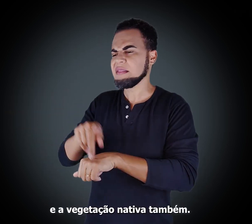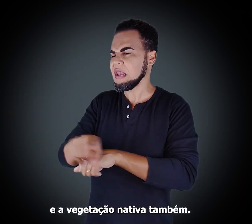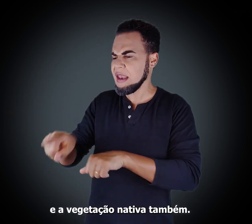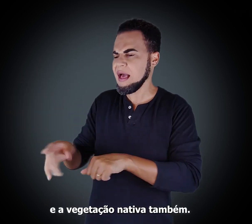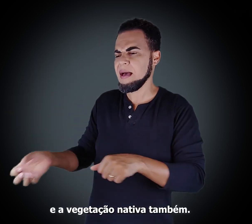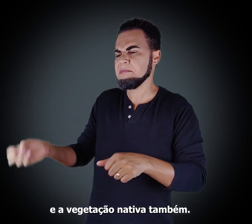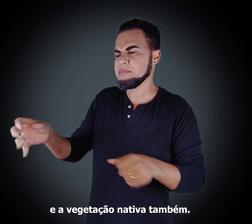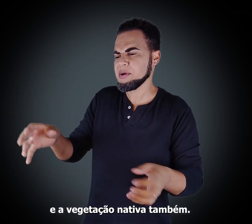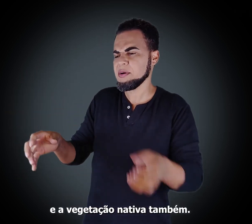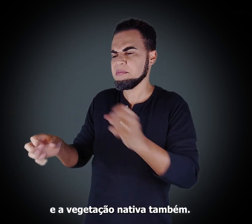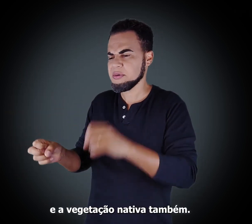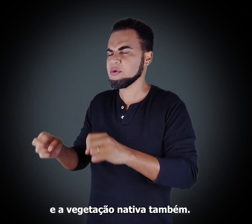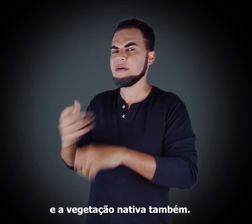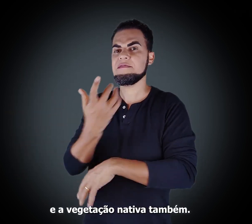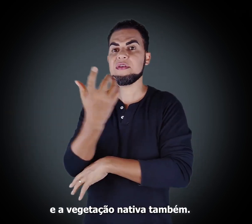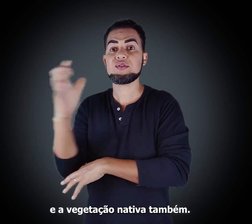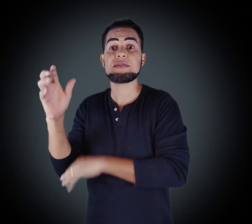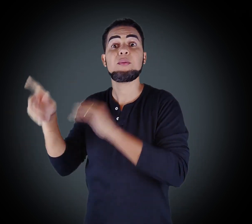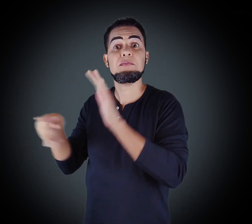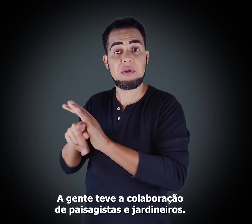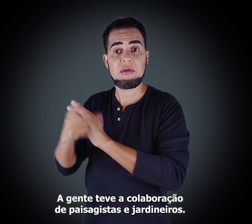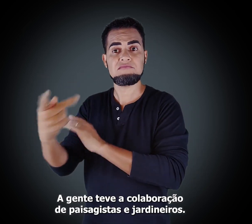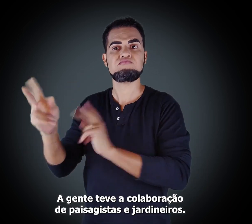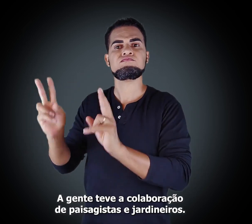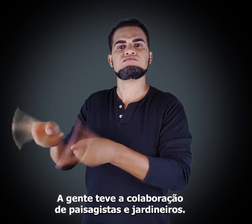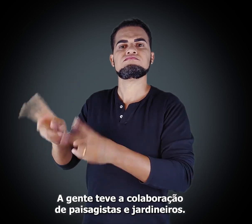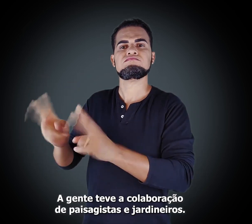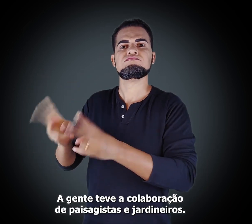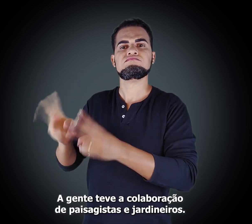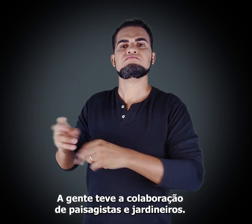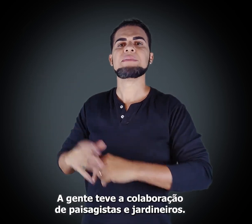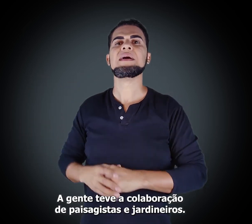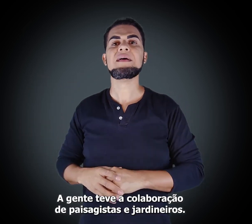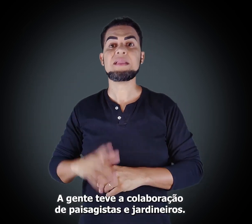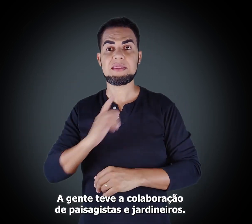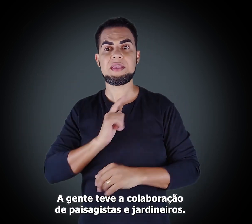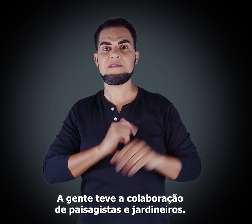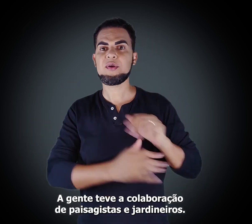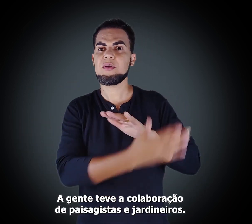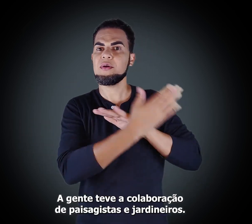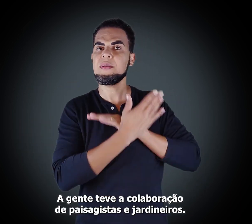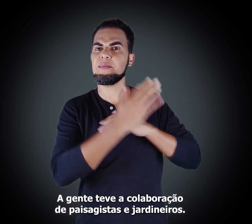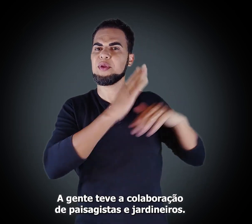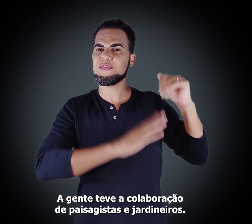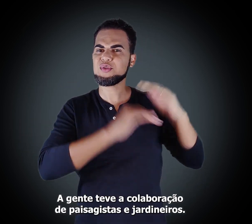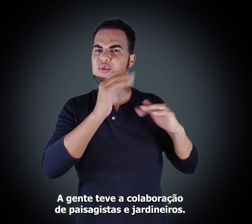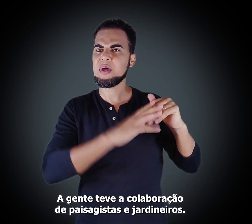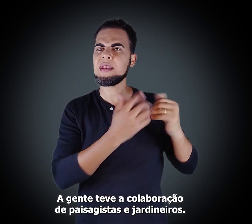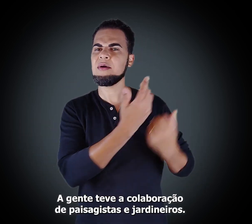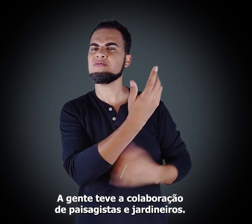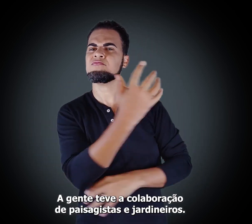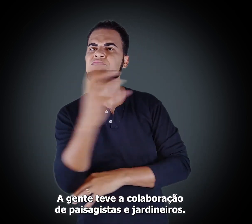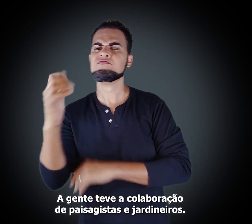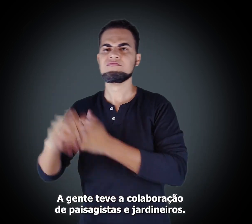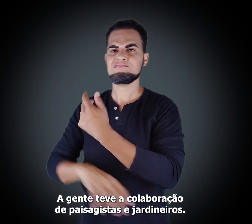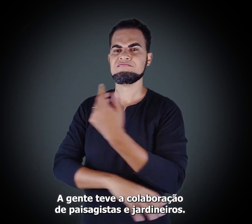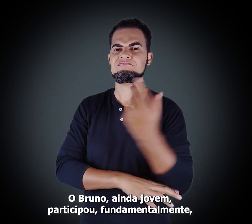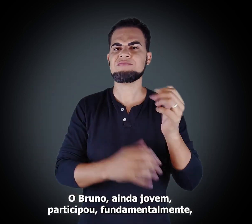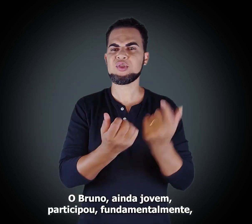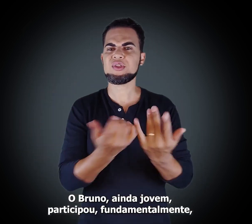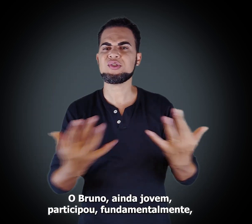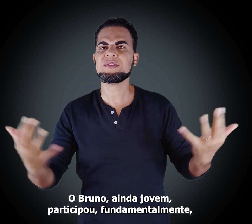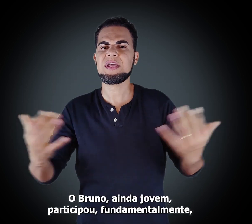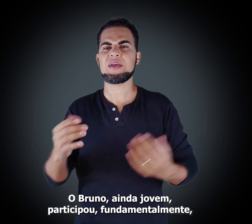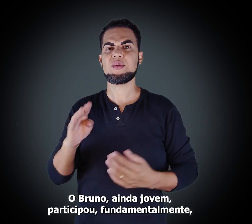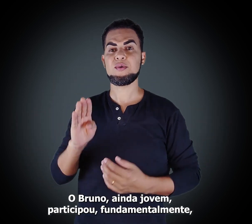vegetação também, né, nativa. A gente teve colaboração de paisagistas, né, jardineiros.